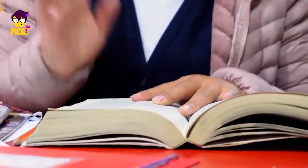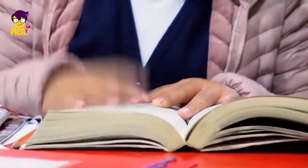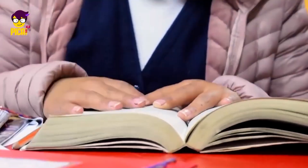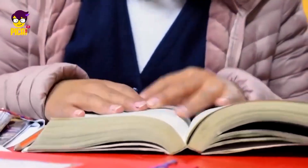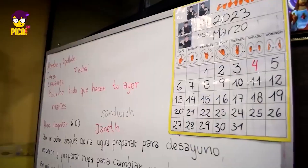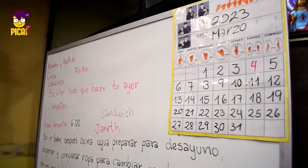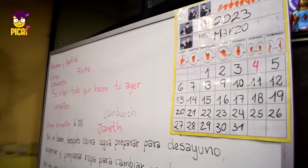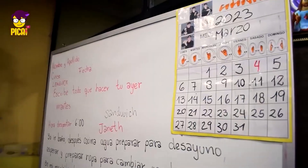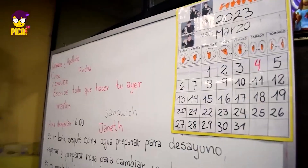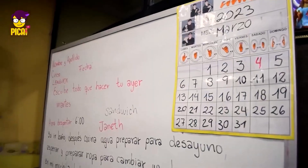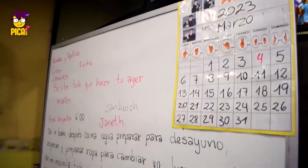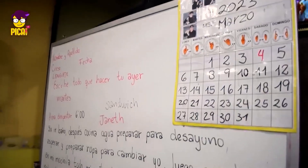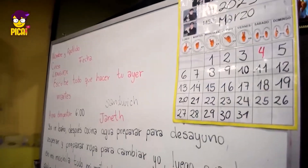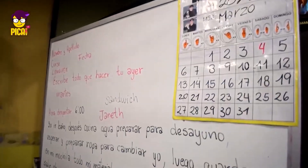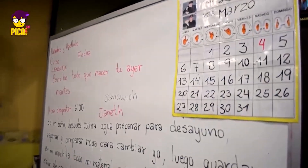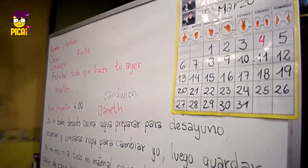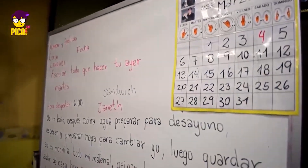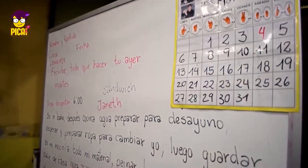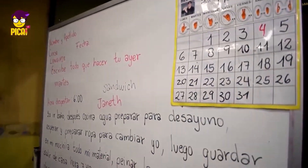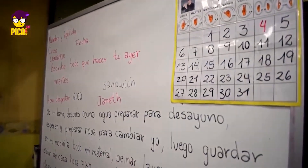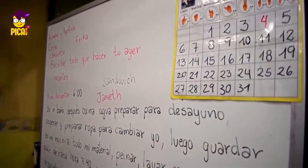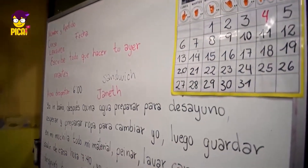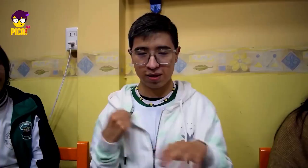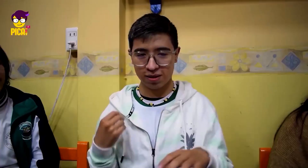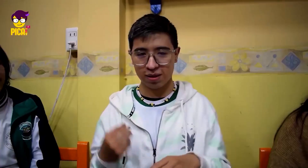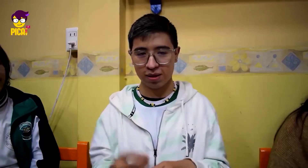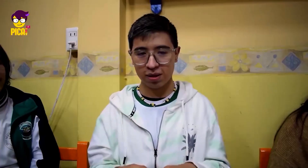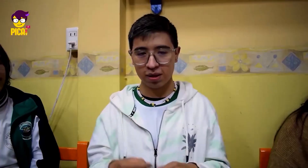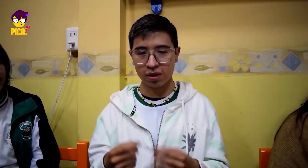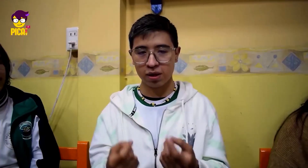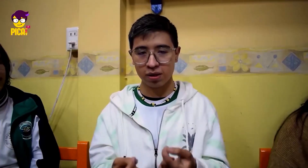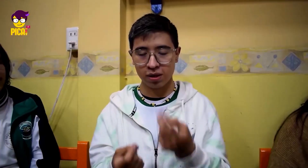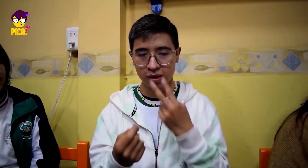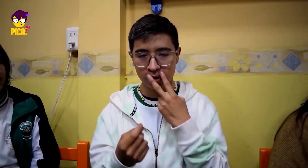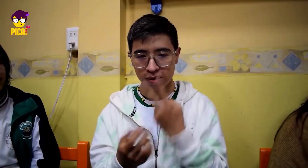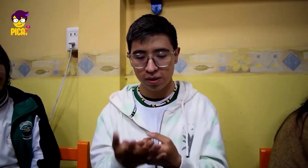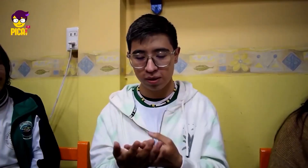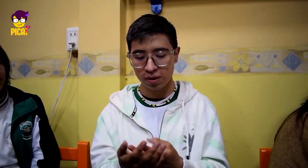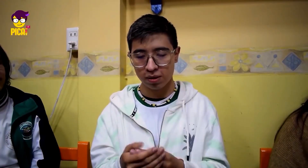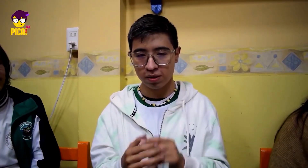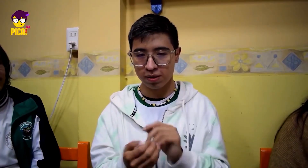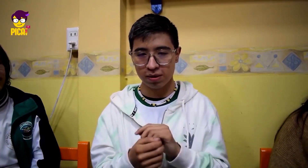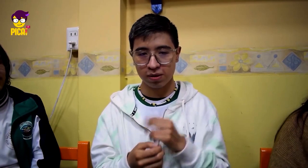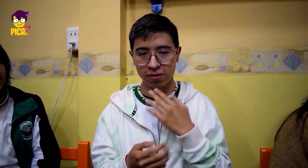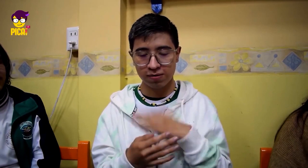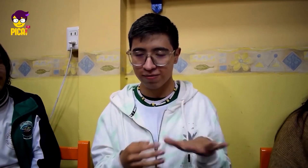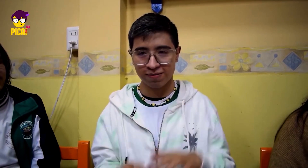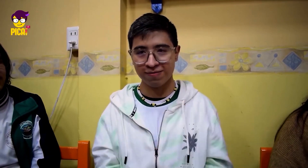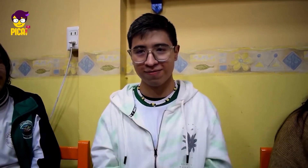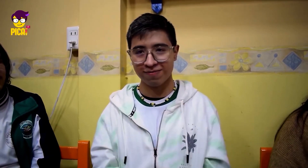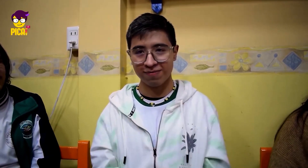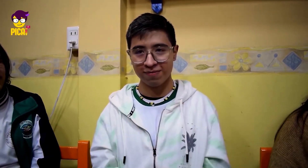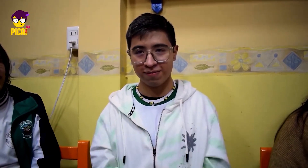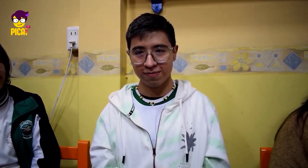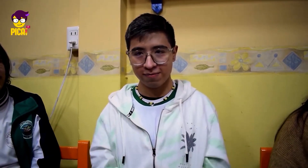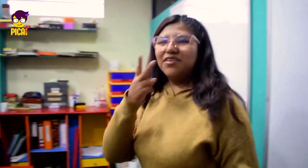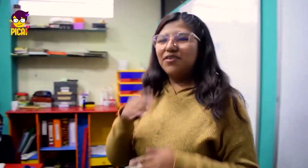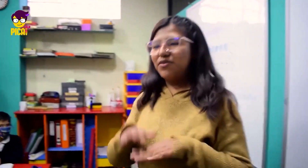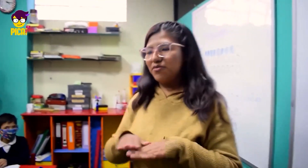¿no? Porque los cuadernos no están adaptadas y a veces los profesores se enojan. Este es el